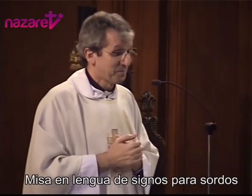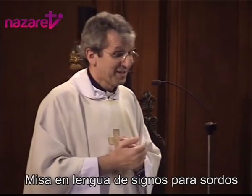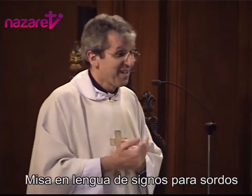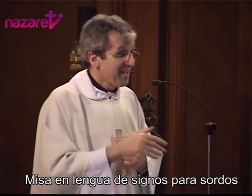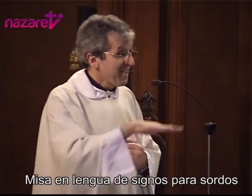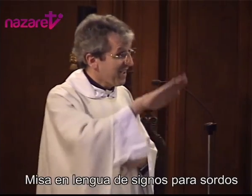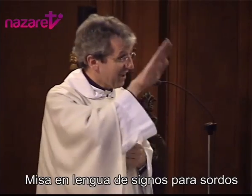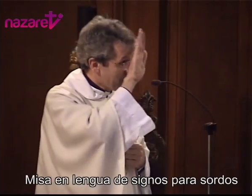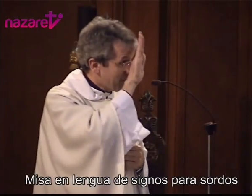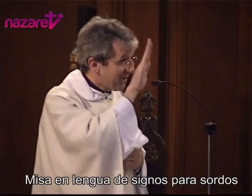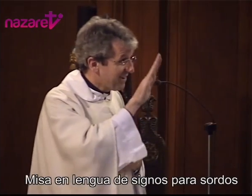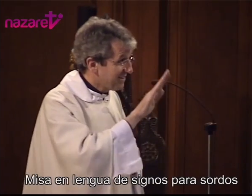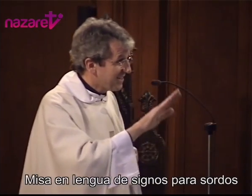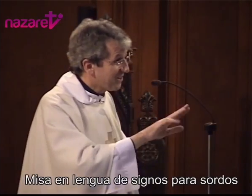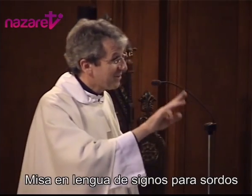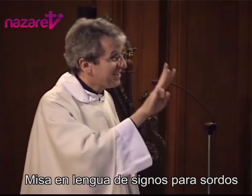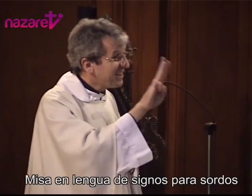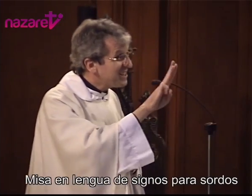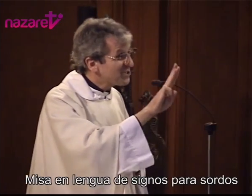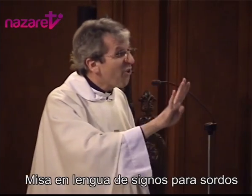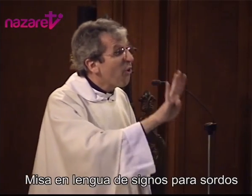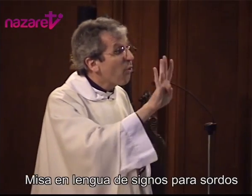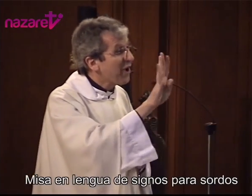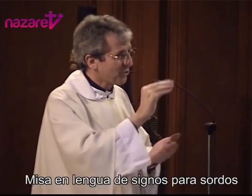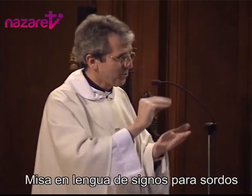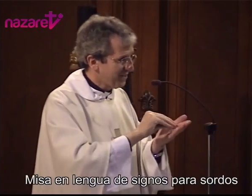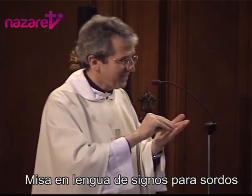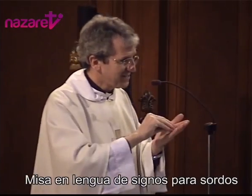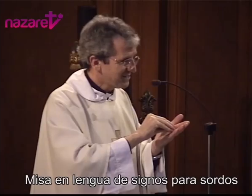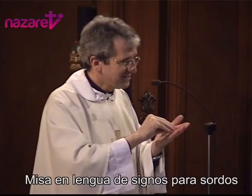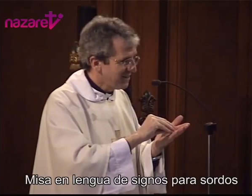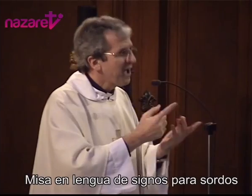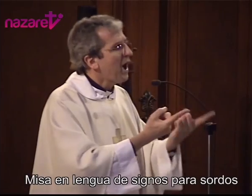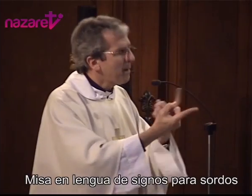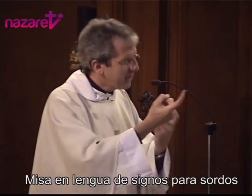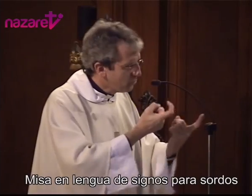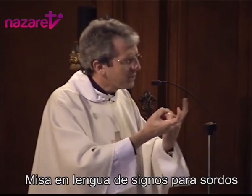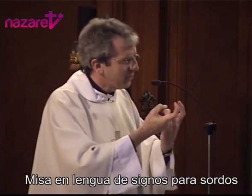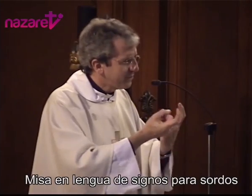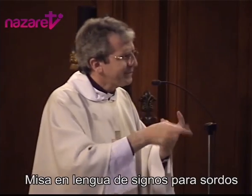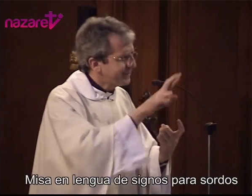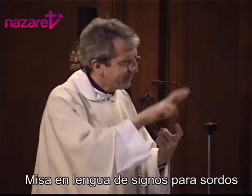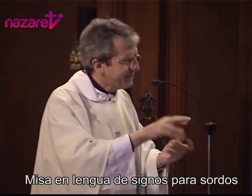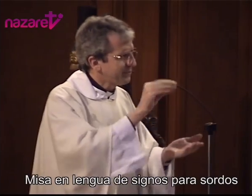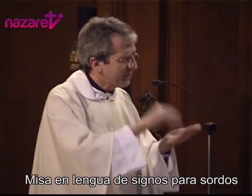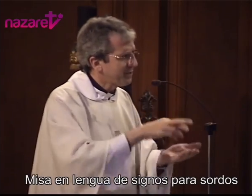tenemos. El Papa, ya creo que 3 o 4 veces, ha preguntado,